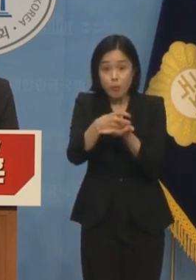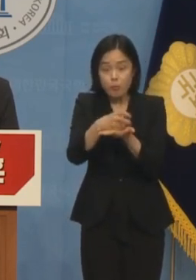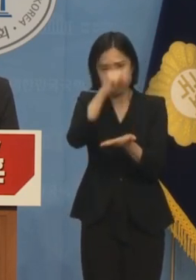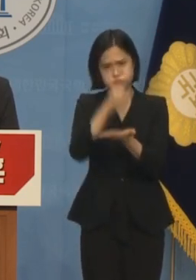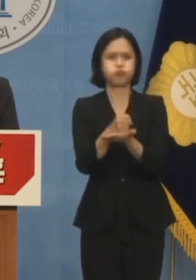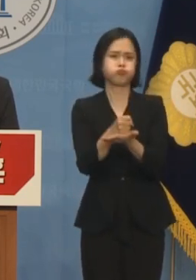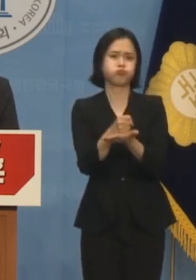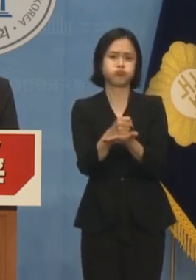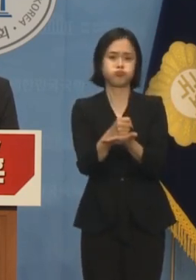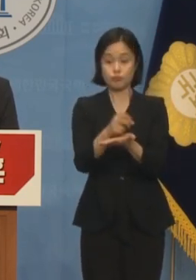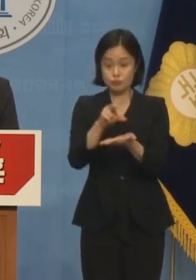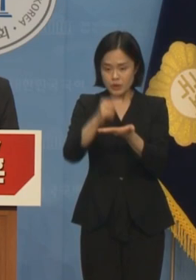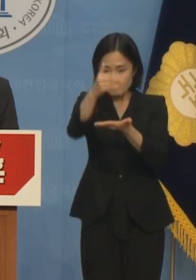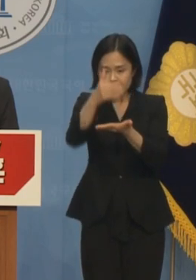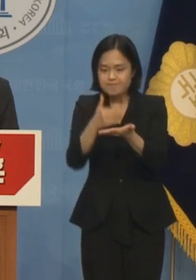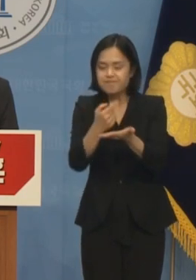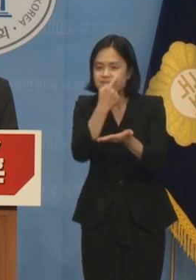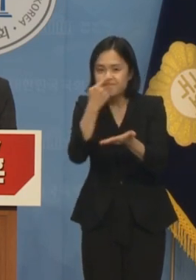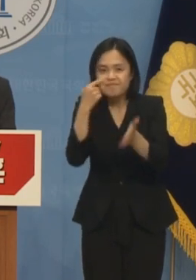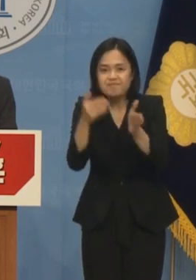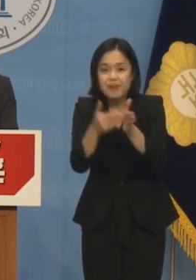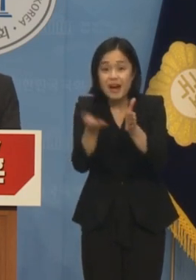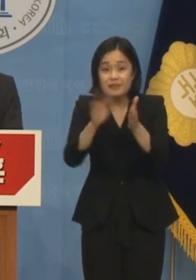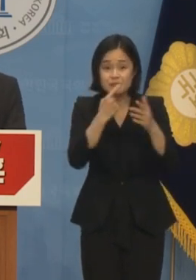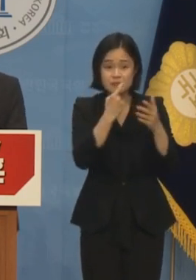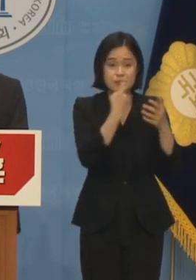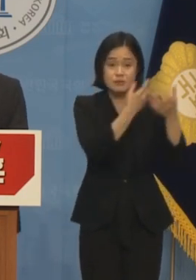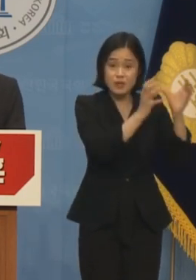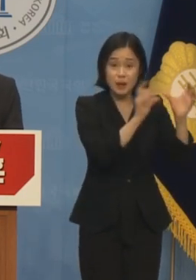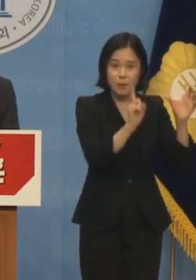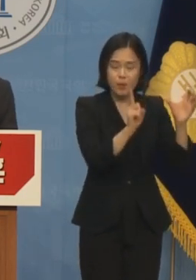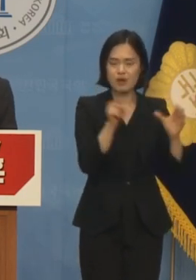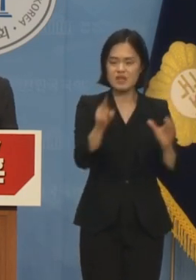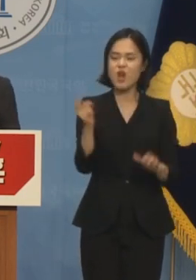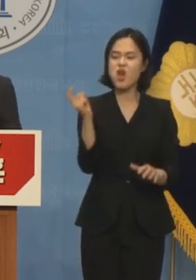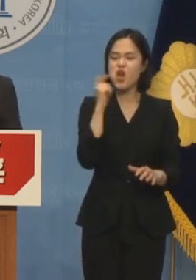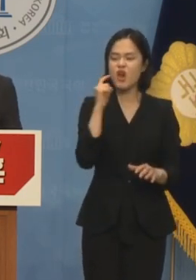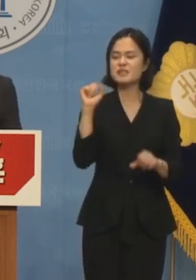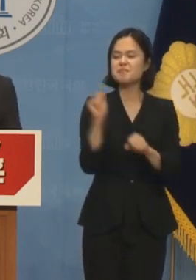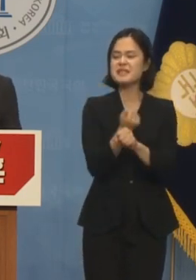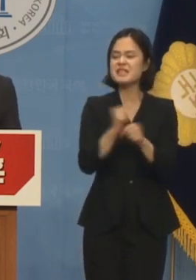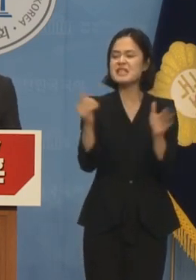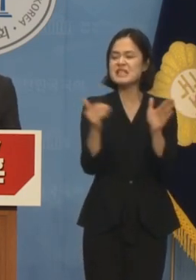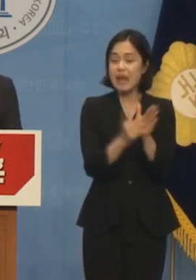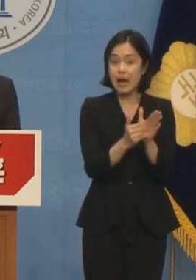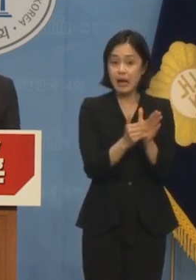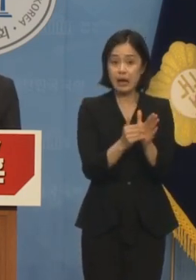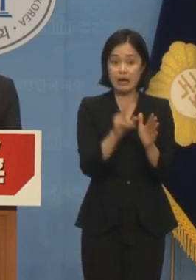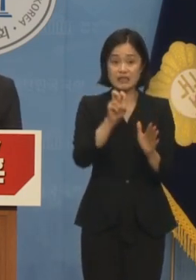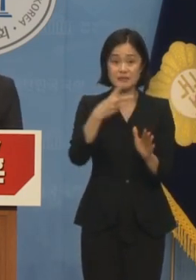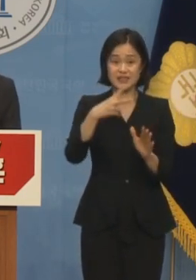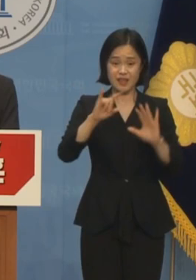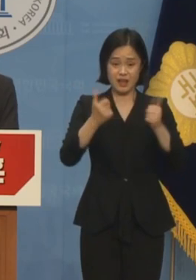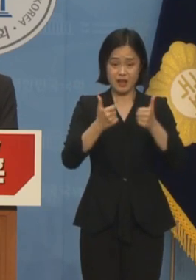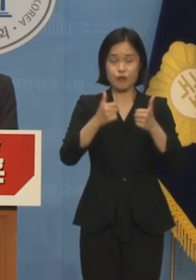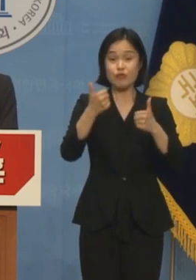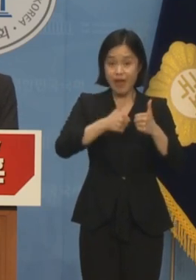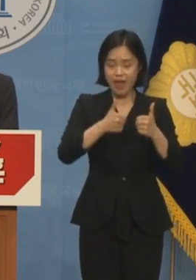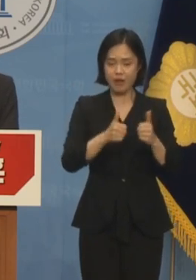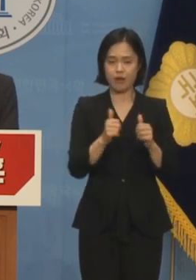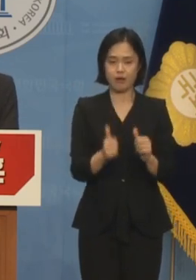없지만 민주당은 조작됐다면서 저를 22대 국회 1호 고발을 했습니다.